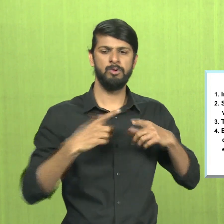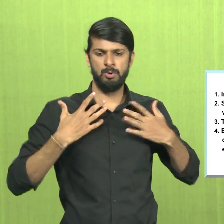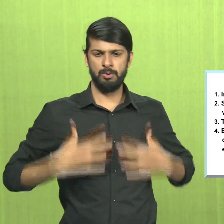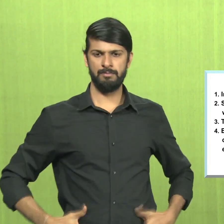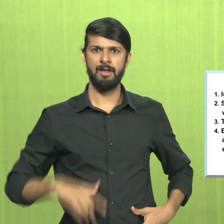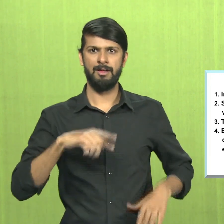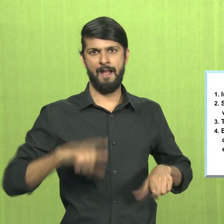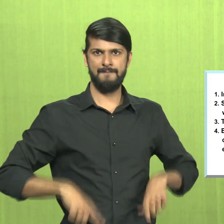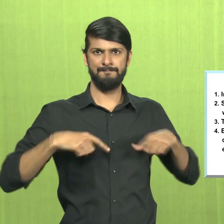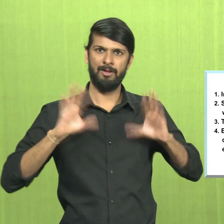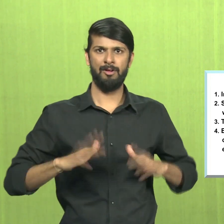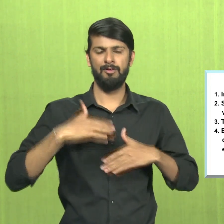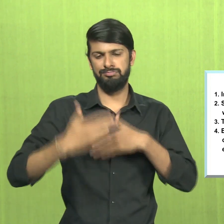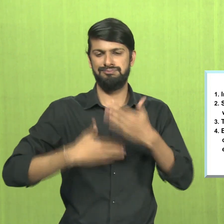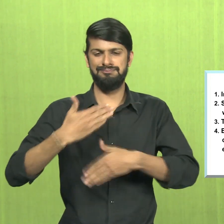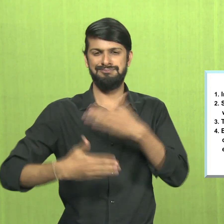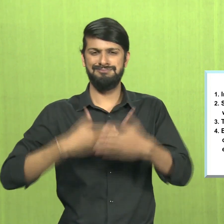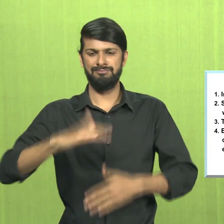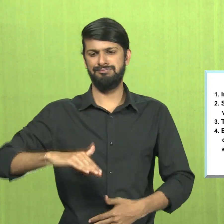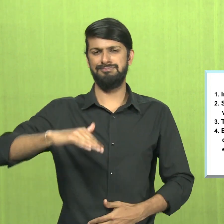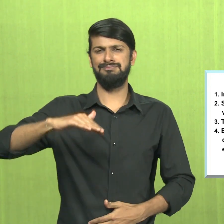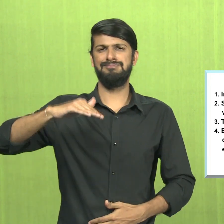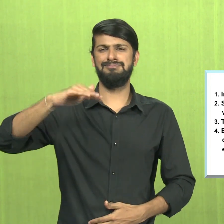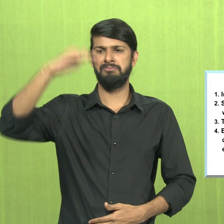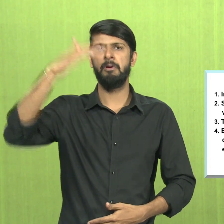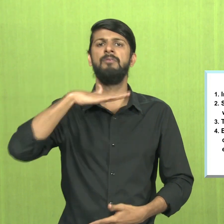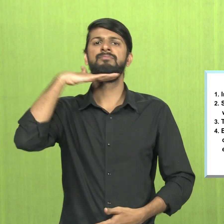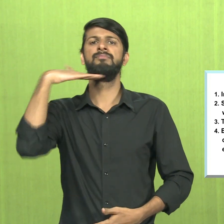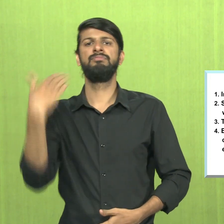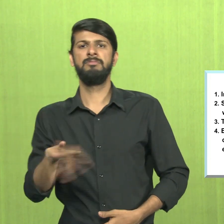लाइफ कि डेथ एंड रीबर्थ